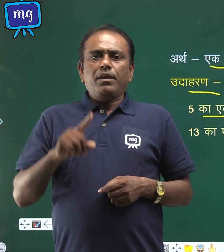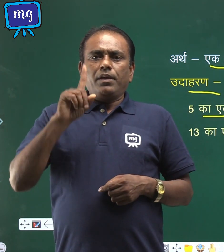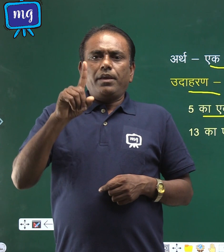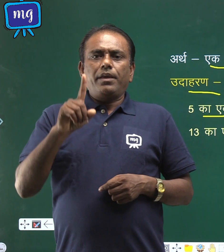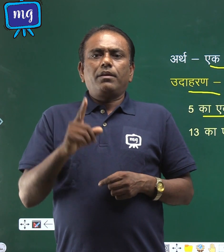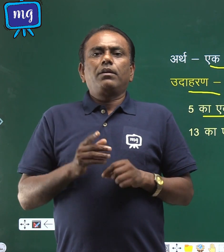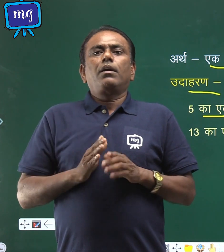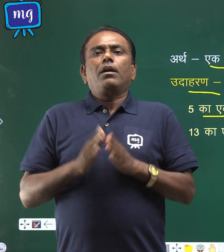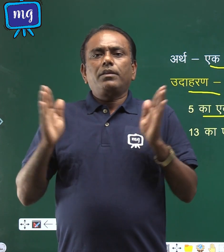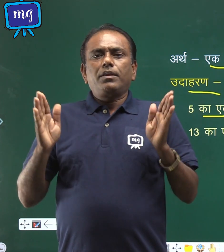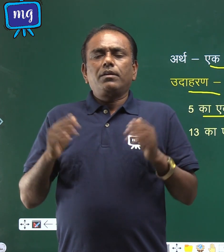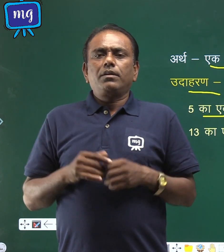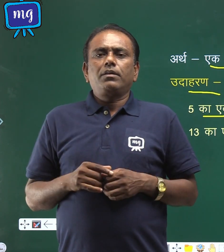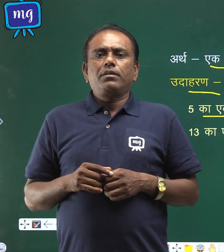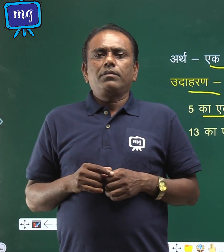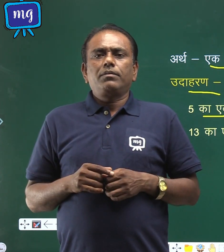एकाधिक